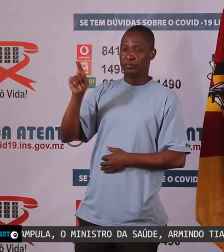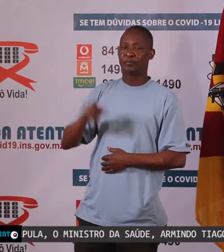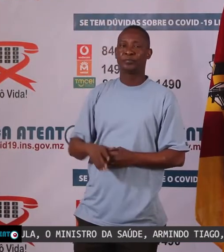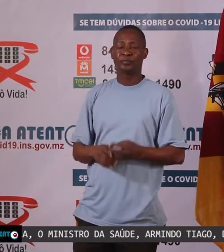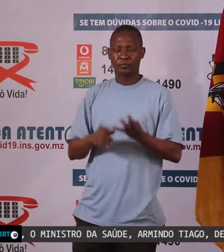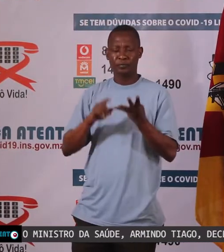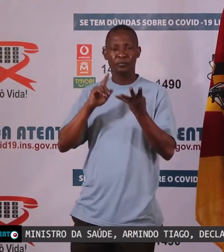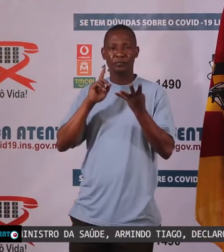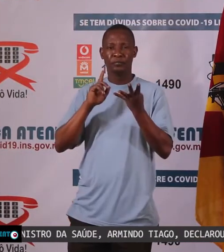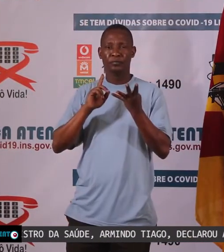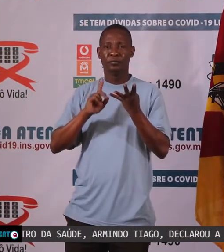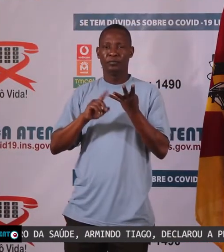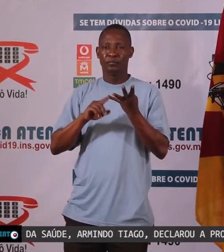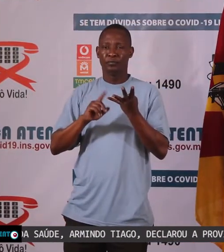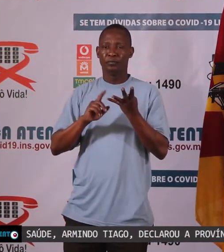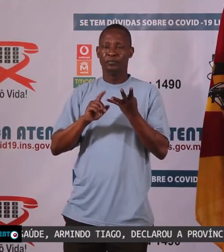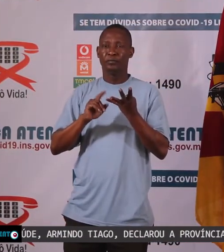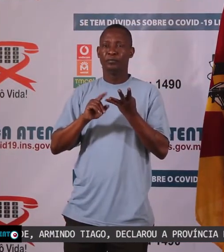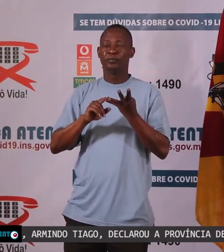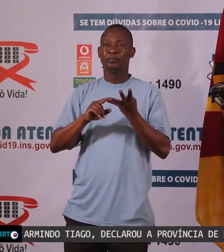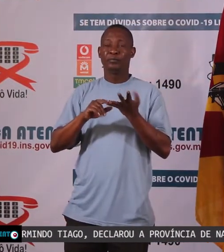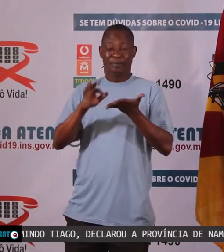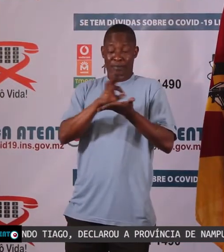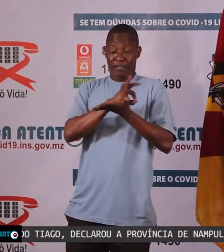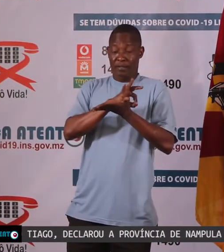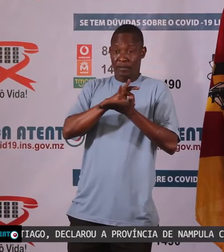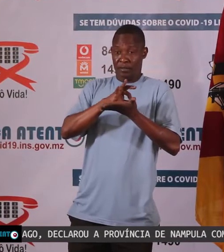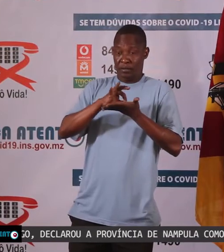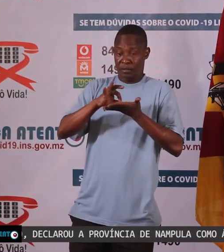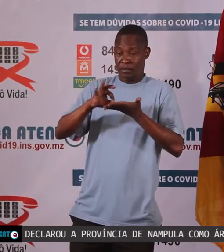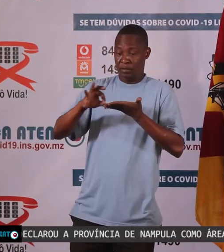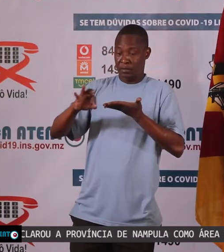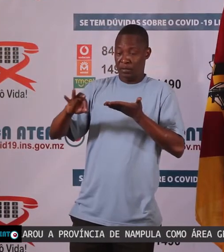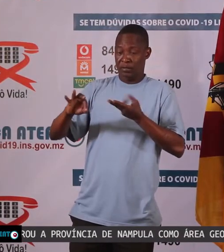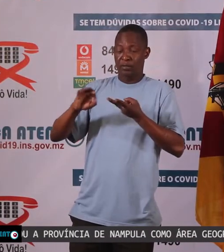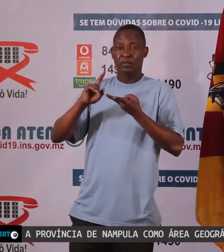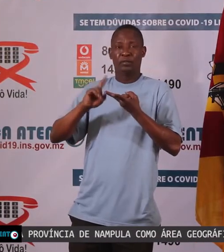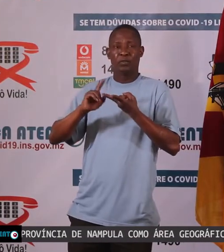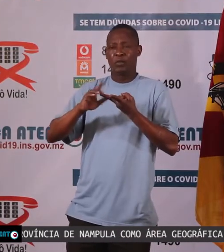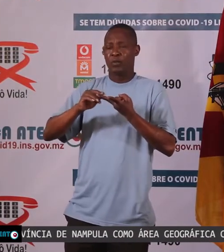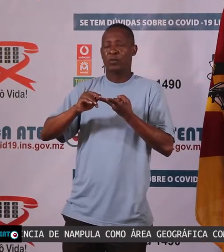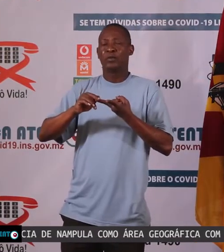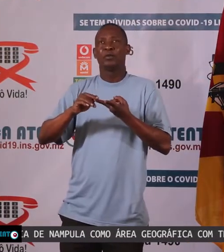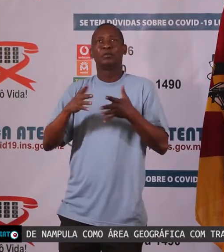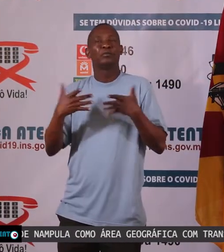Intensificar as ações de higiene e saneamento do meio,